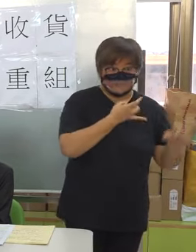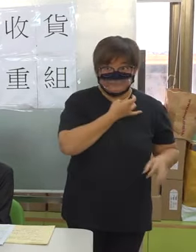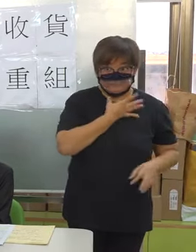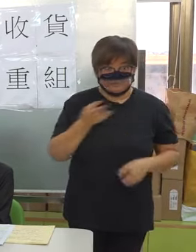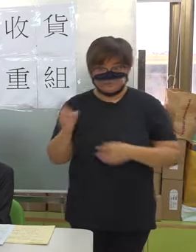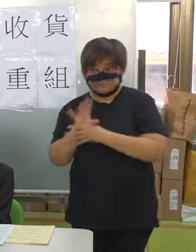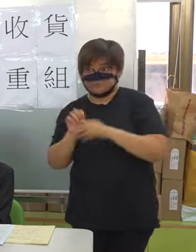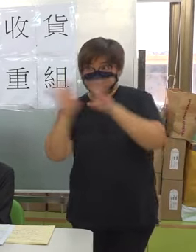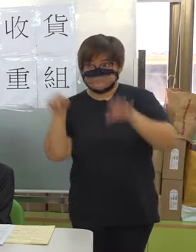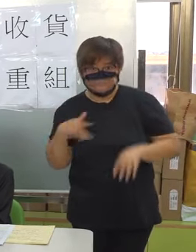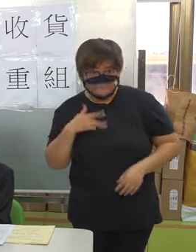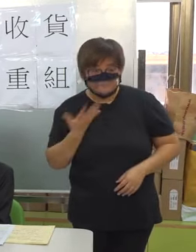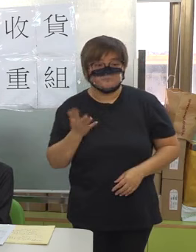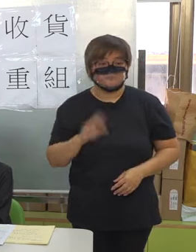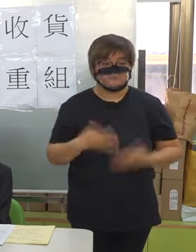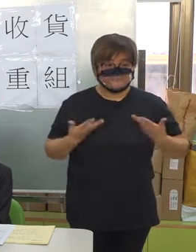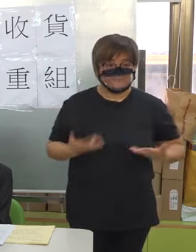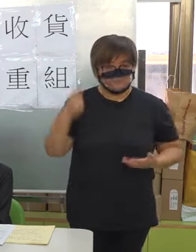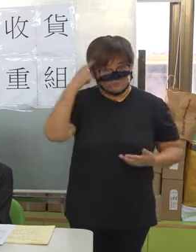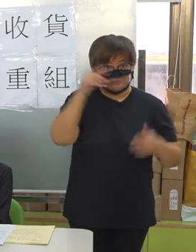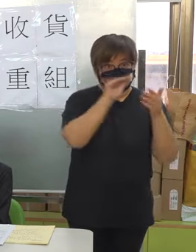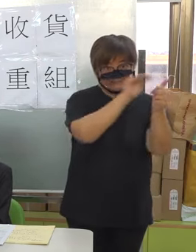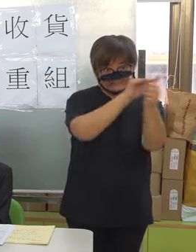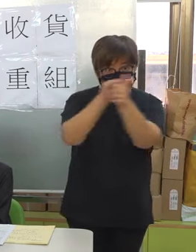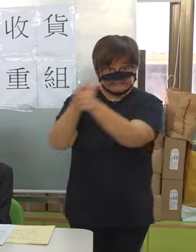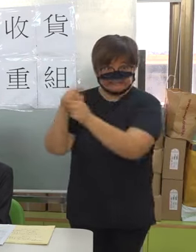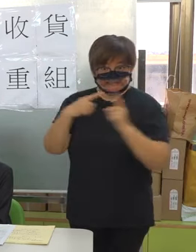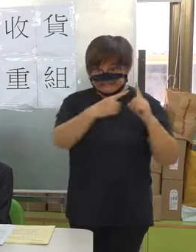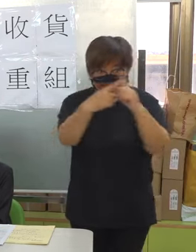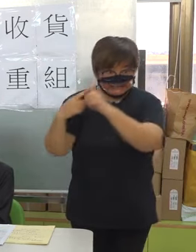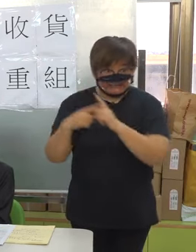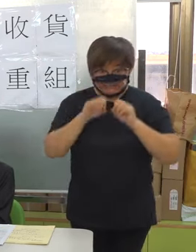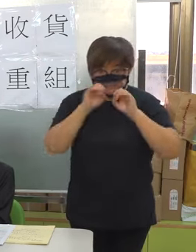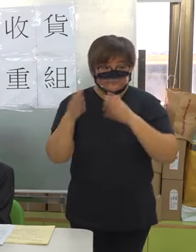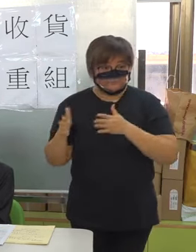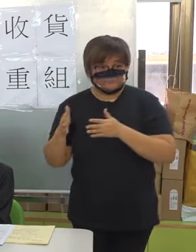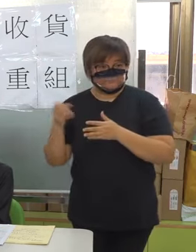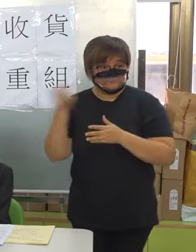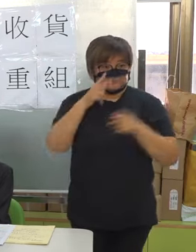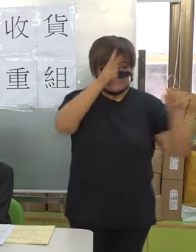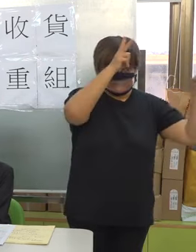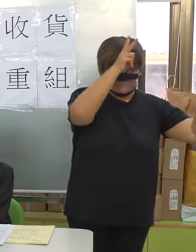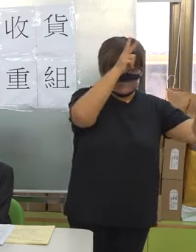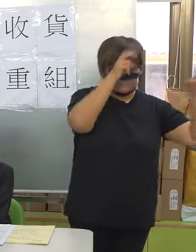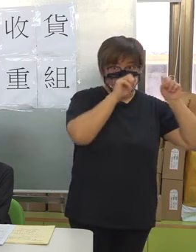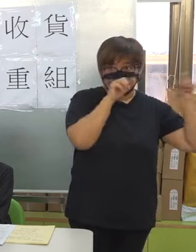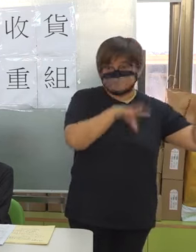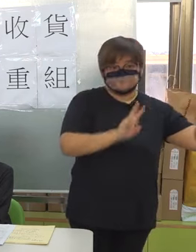哋係想同廣大市民甚至政府講翻我哋嘅定調係，我哋絕對唔會承認呢一份